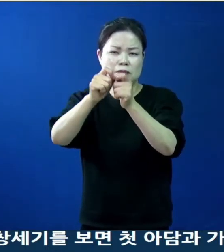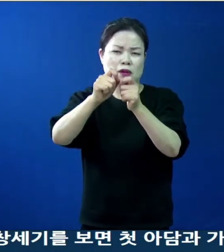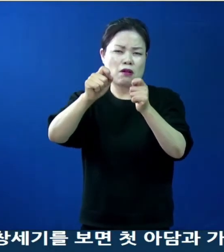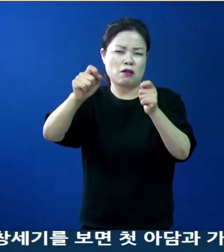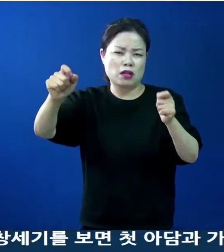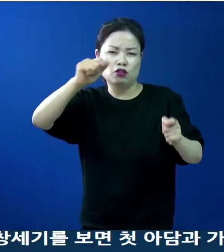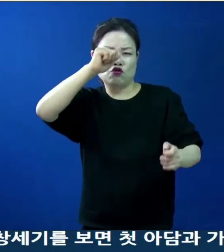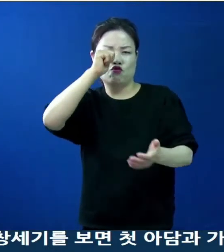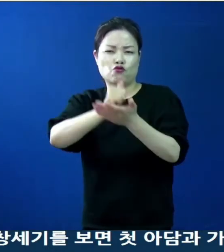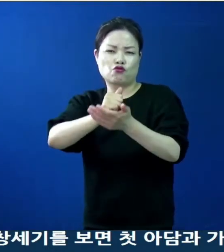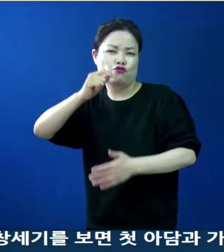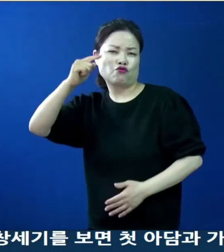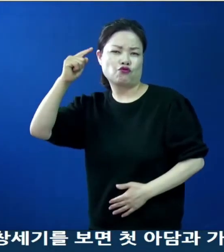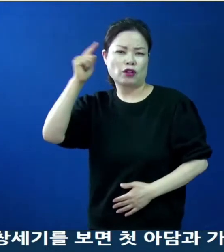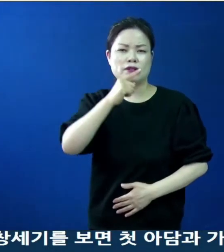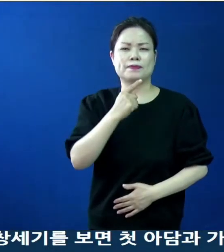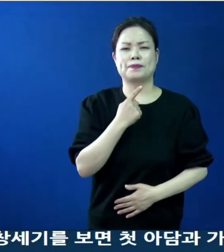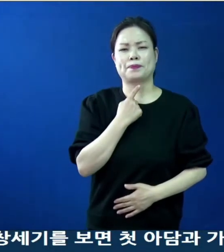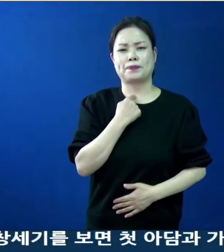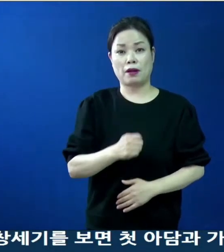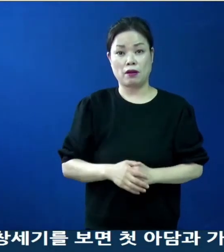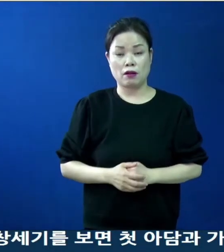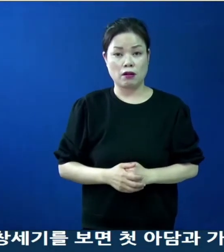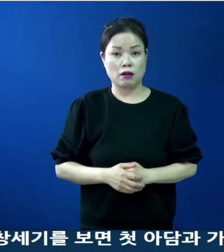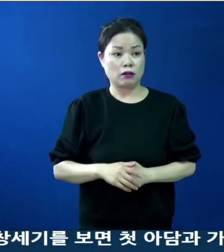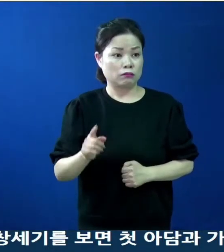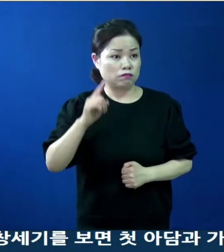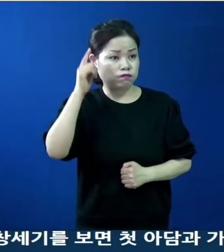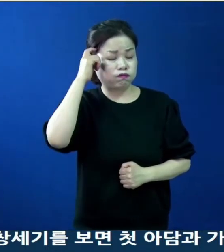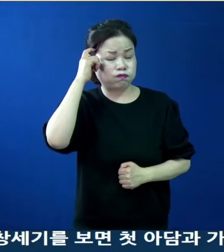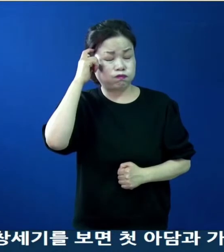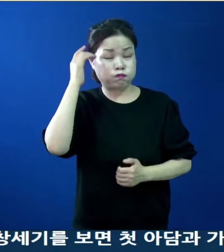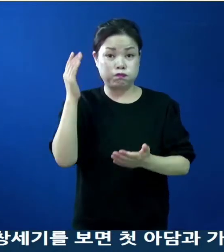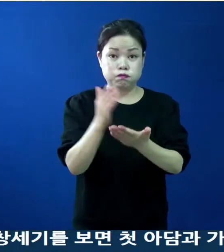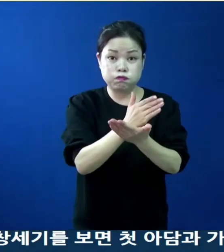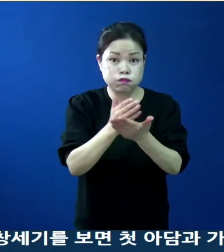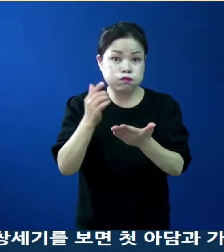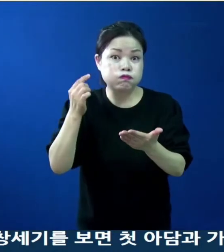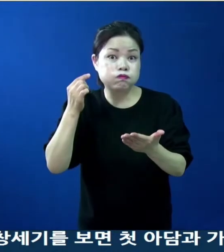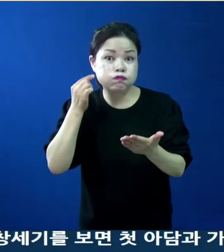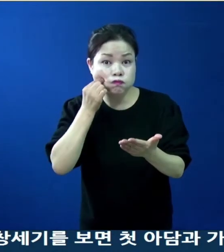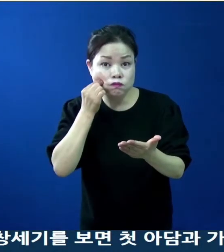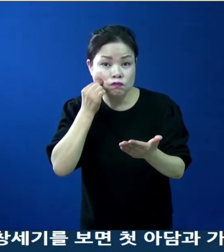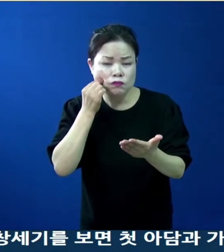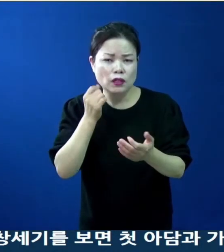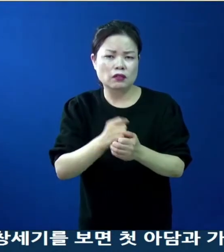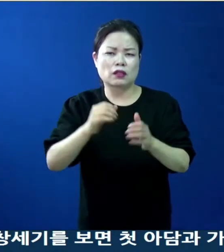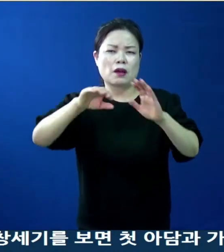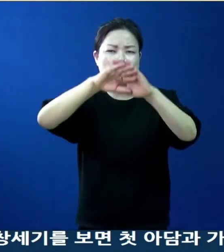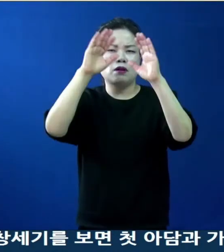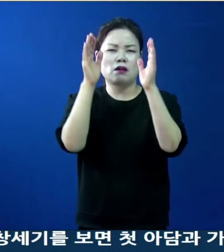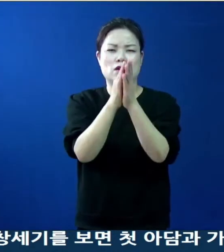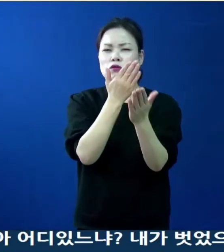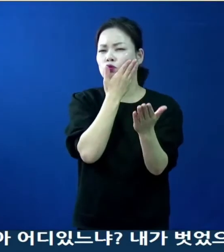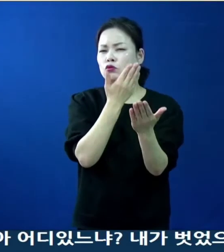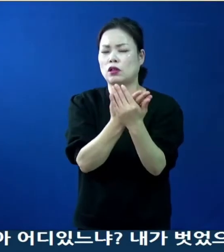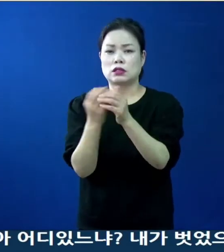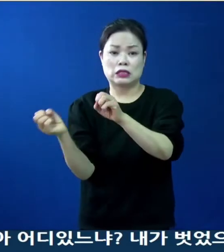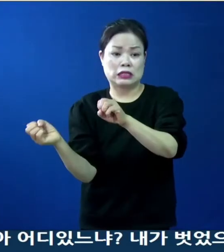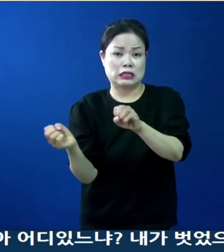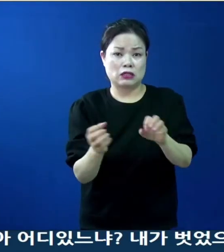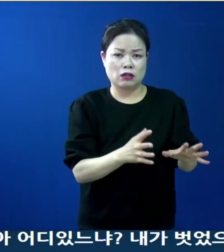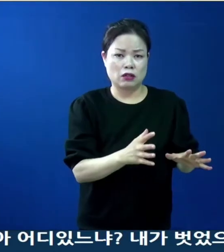멀리하는 이 죄악까지 나아가게 된다는 겁니다. 전혀 판단하지 못해요. 정말 중요한 것들을 다 잃어버립니다. 하나님과의